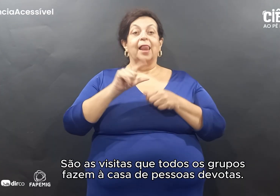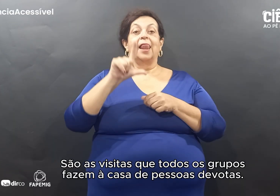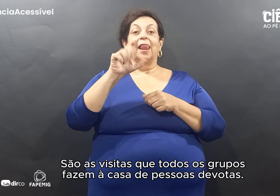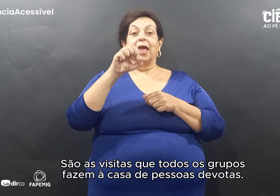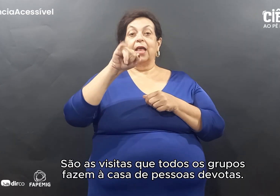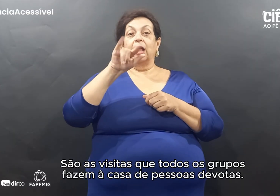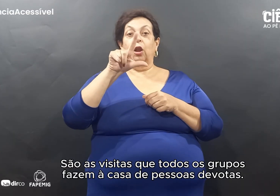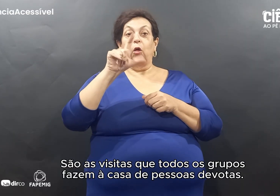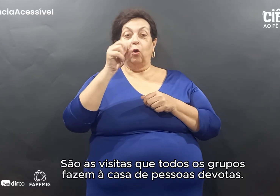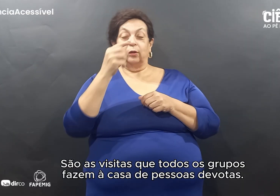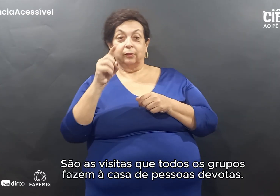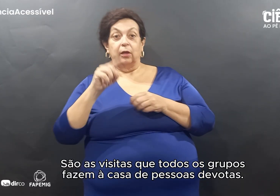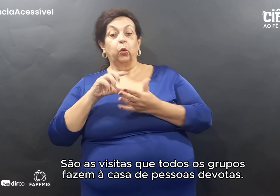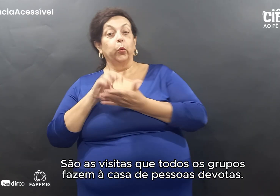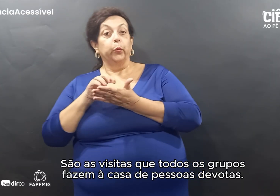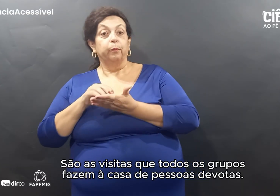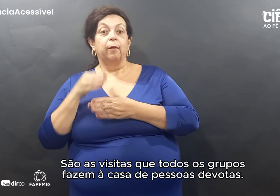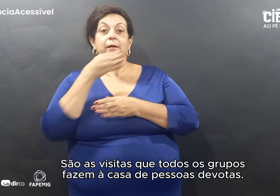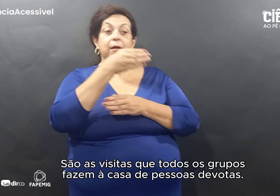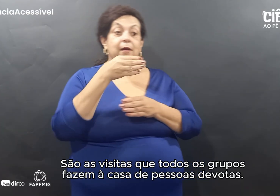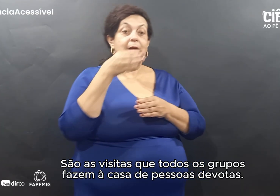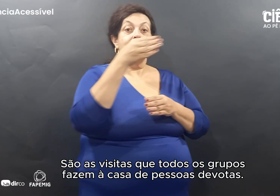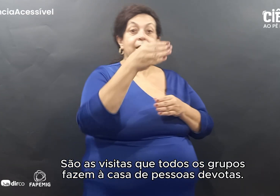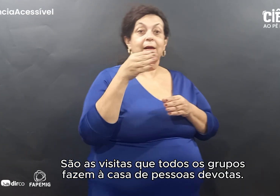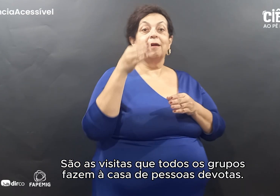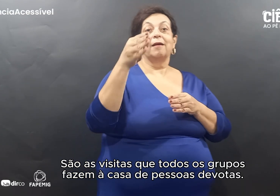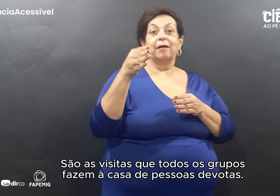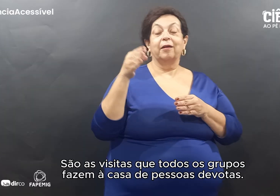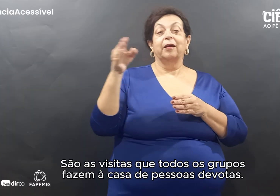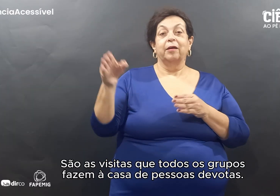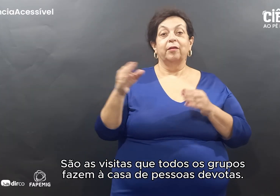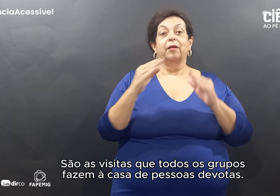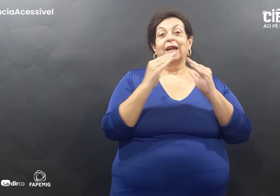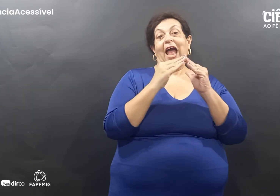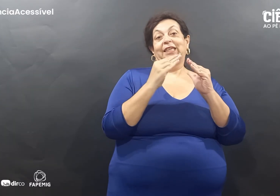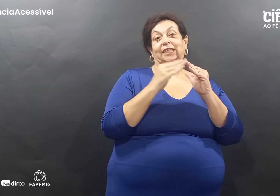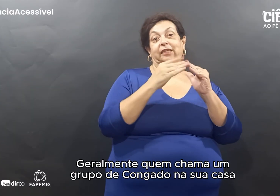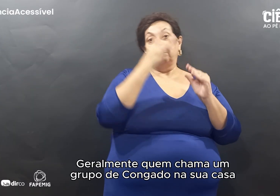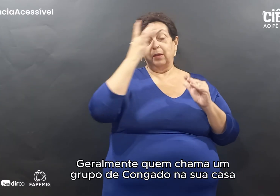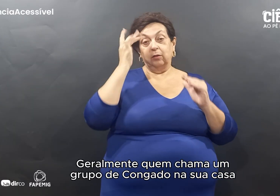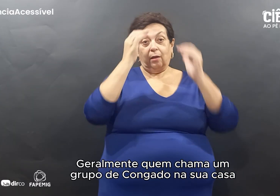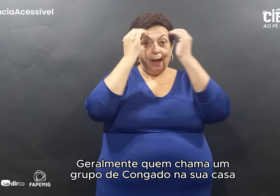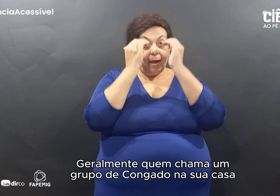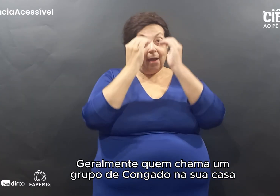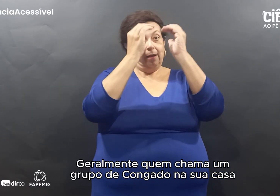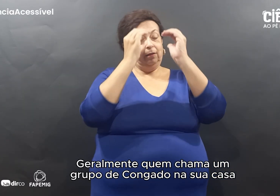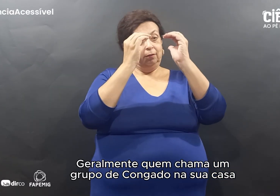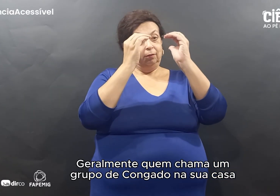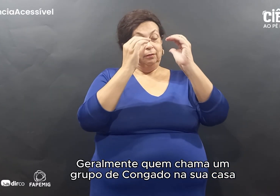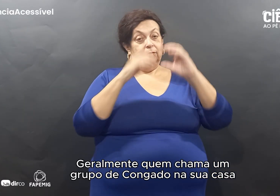que todos os grupos fazem à casa de pessoas devotas. Geralmente, quem